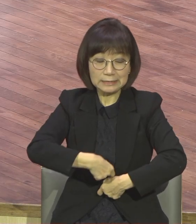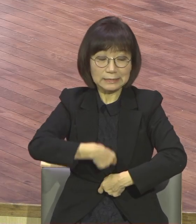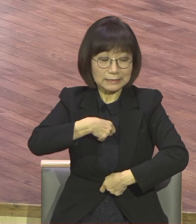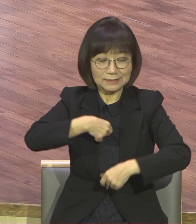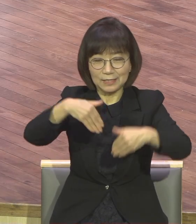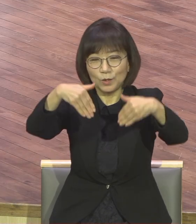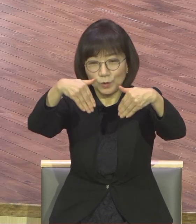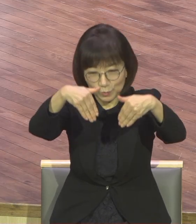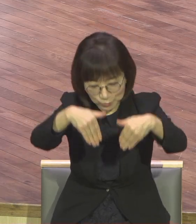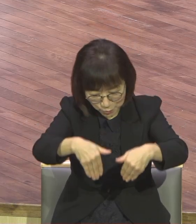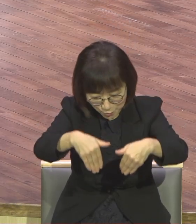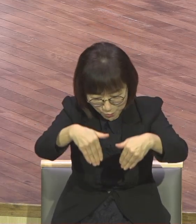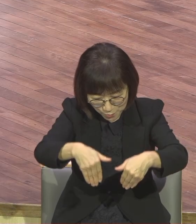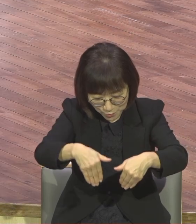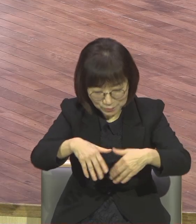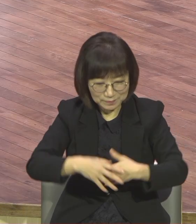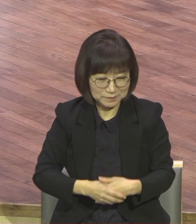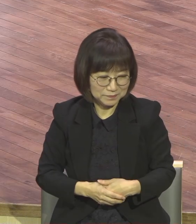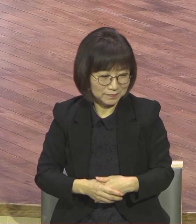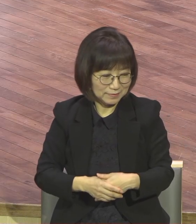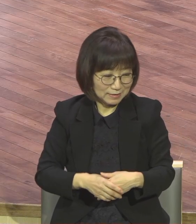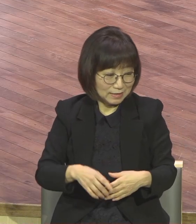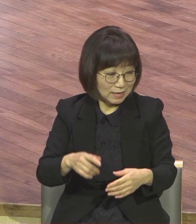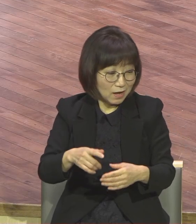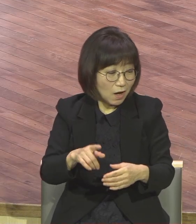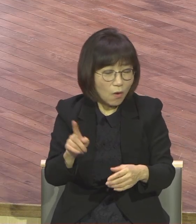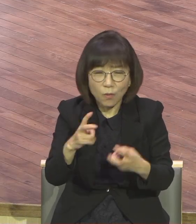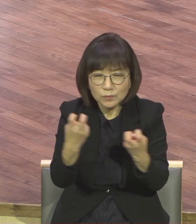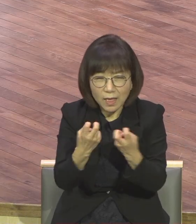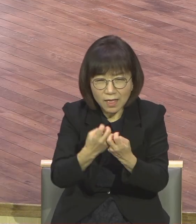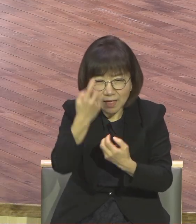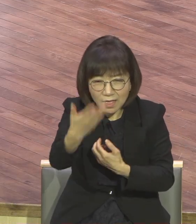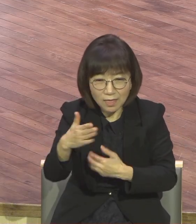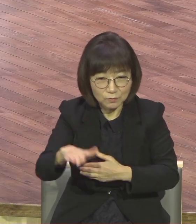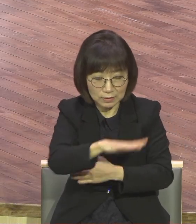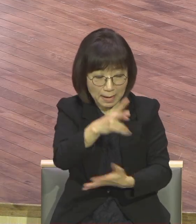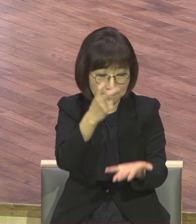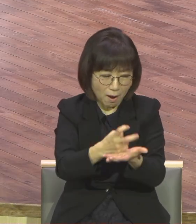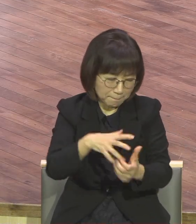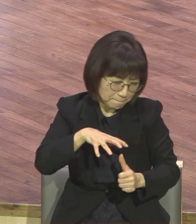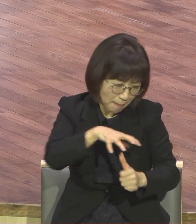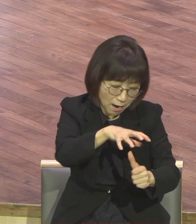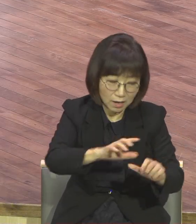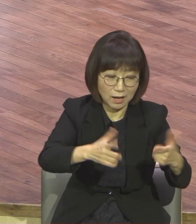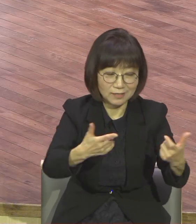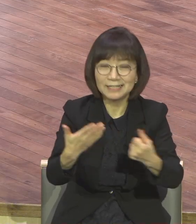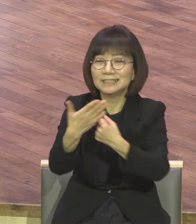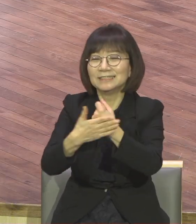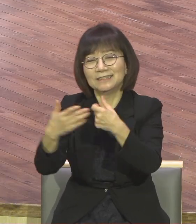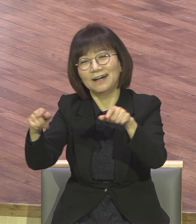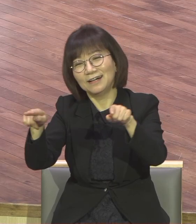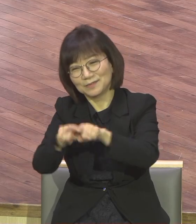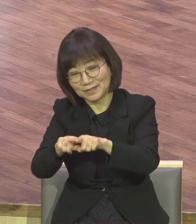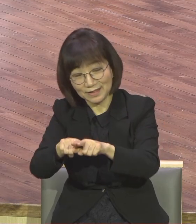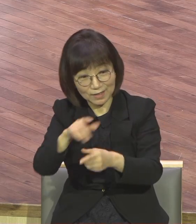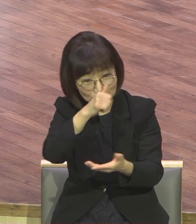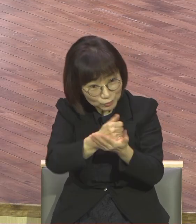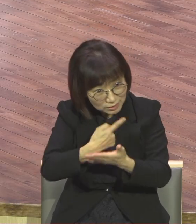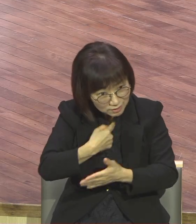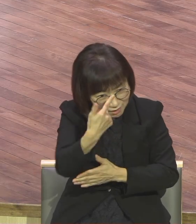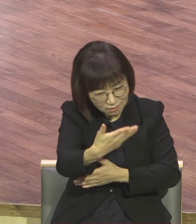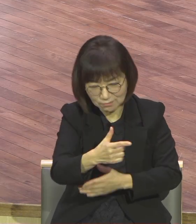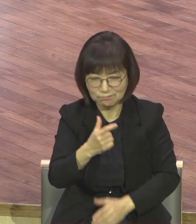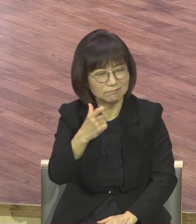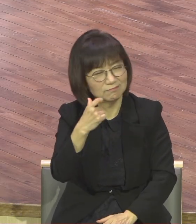종입니다. 15절 봅니다. 그런 적 어찌하리요? 우리가 법 아래 있지 아니하고 은혜 아래 있으니 죄를 지으리요? 그럴 수